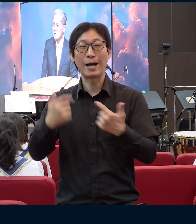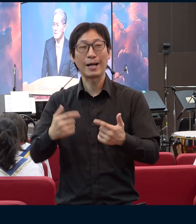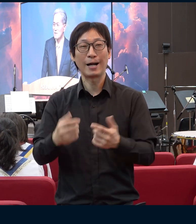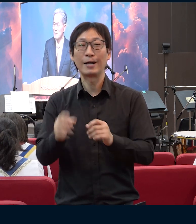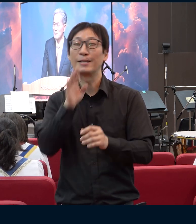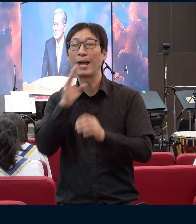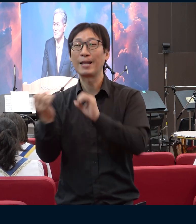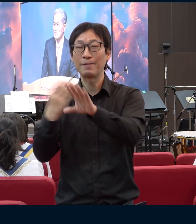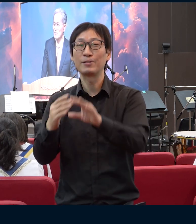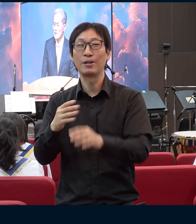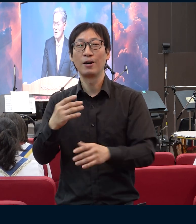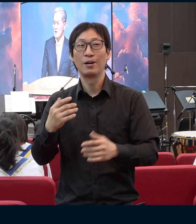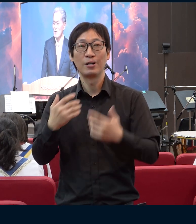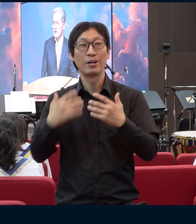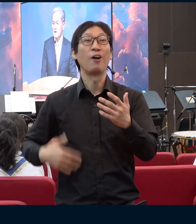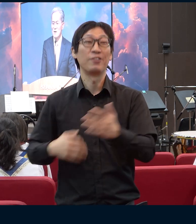있어요.